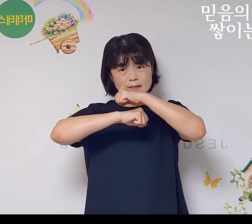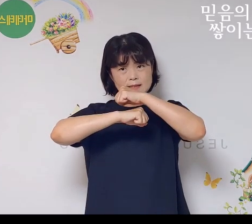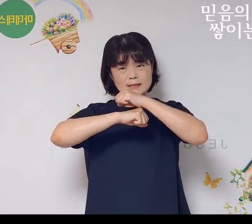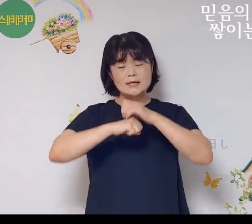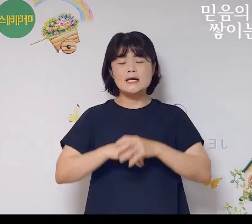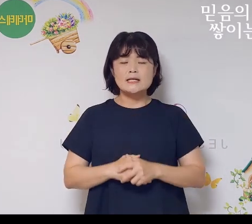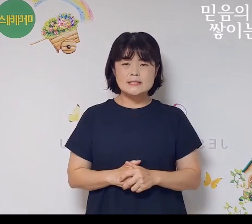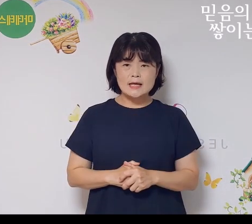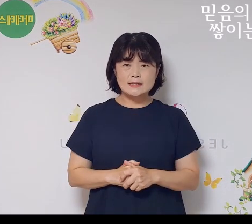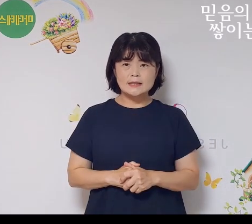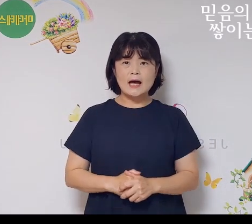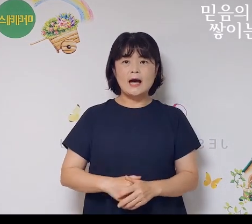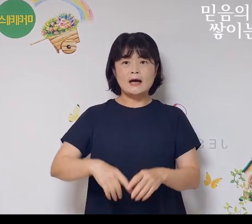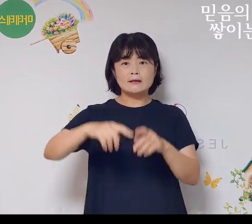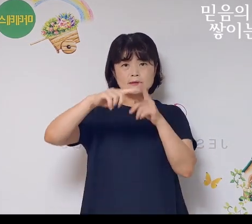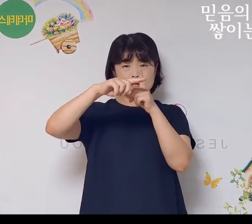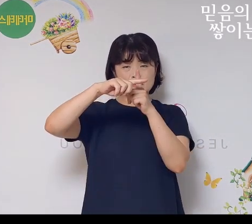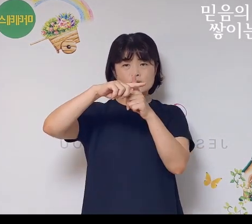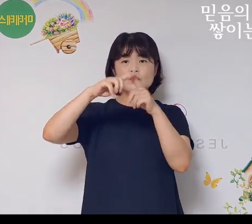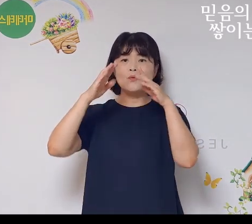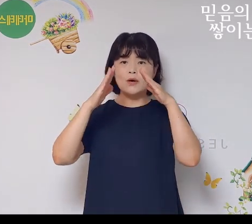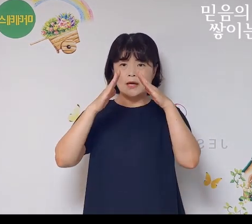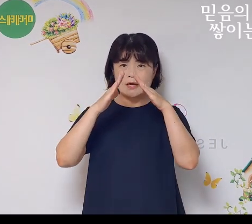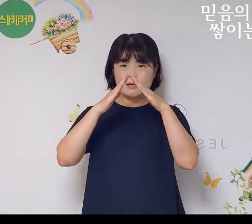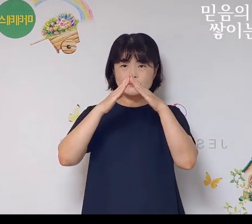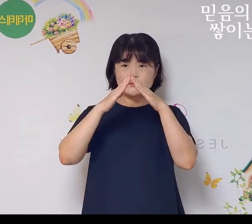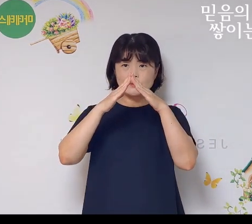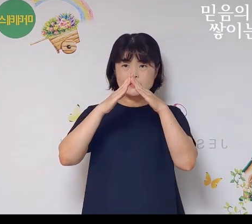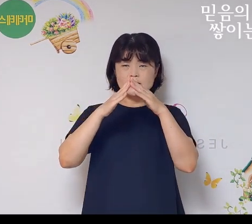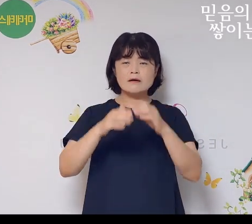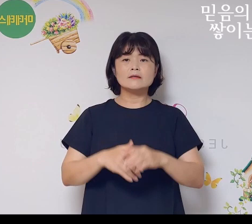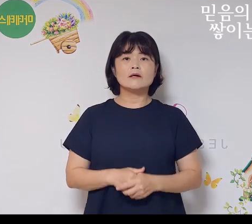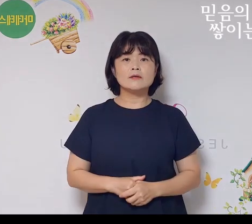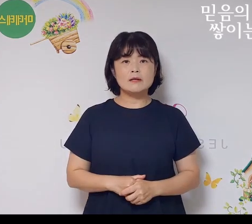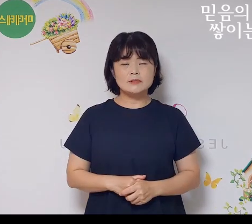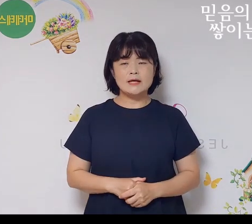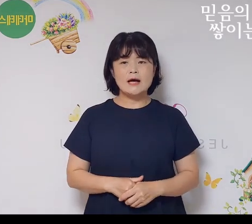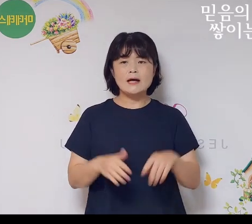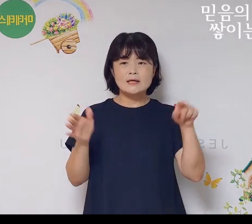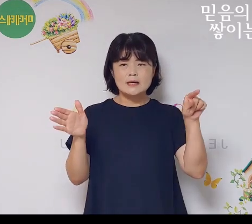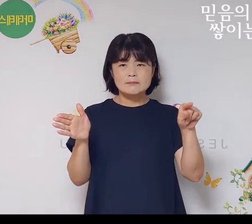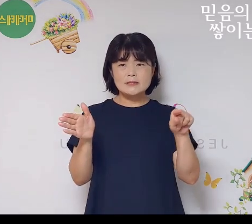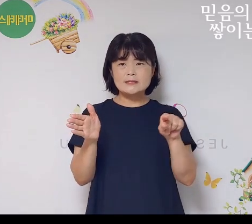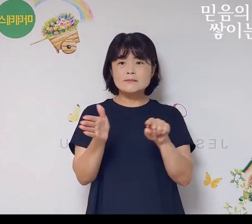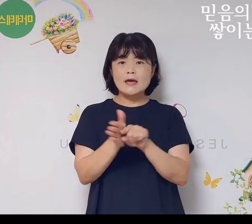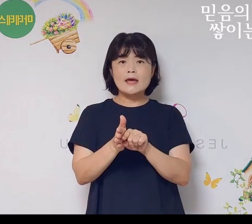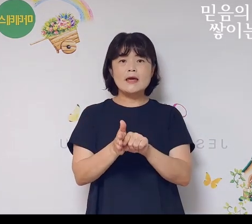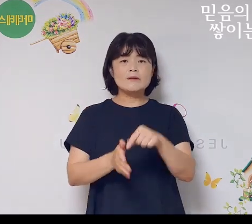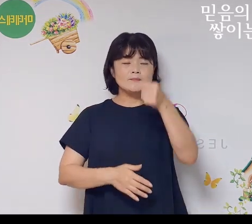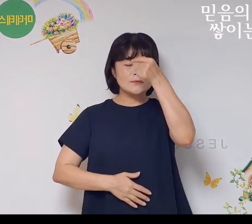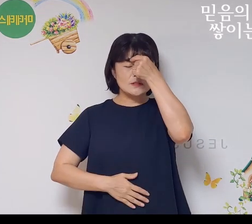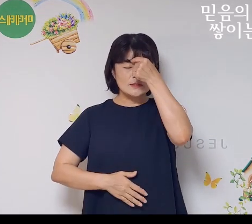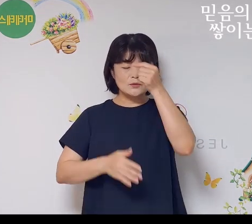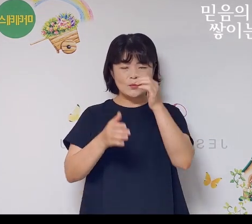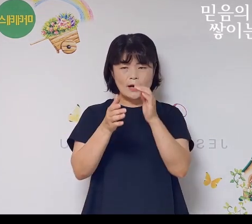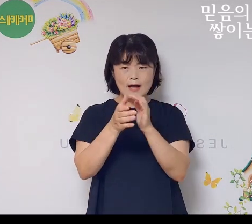쌓듯이 쌓다. 그 다음에 교회. 똑같죠? 연결합니다. 믿음의